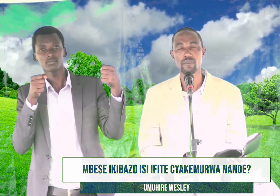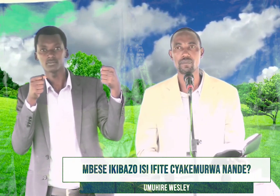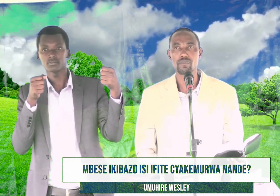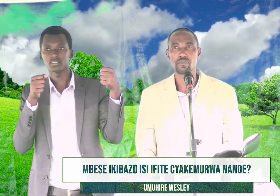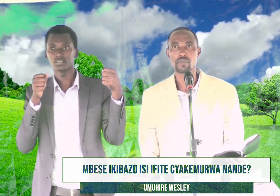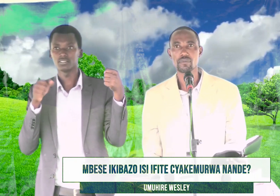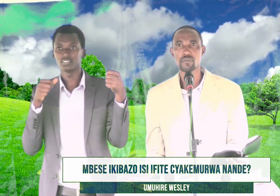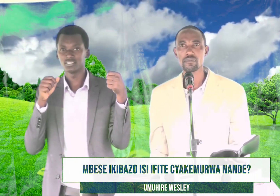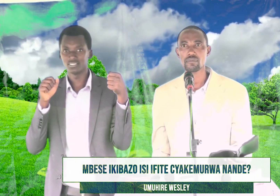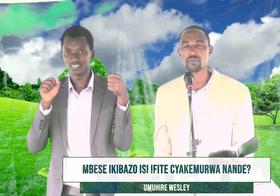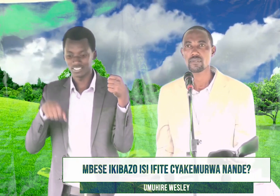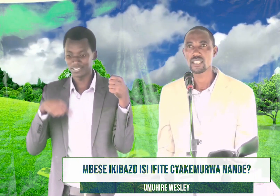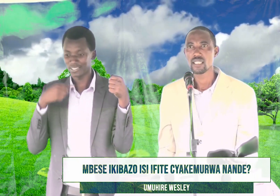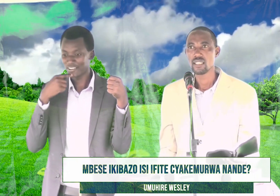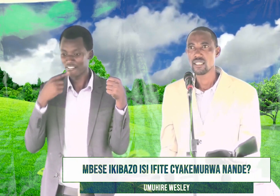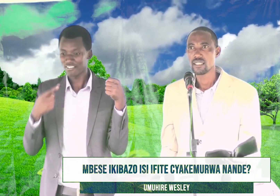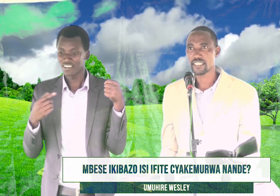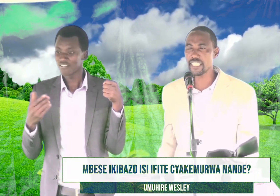bwinshi